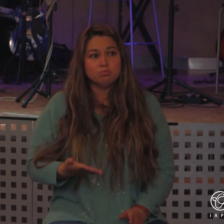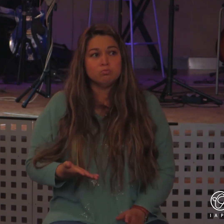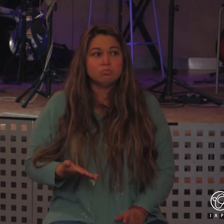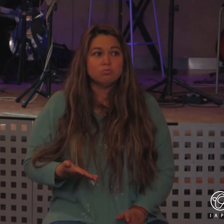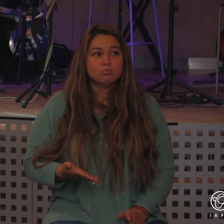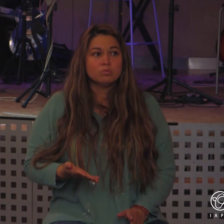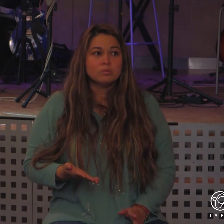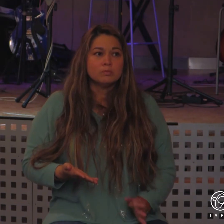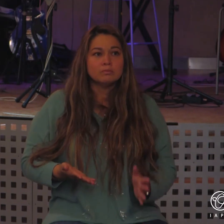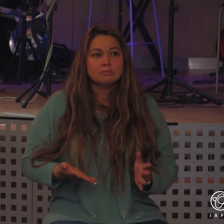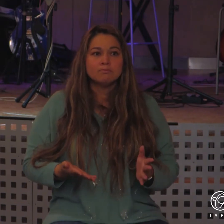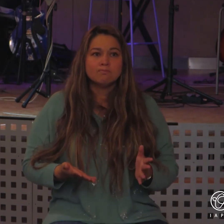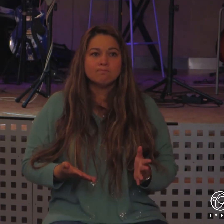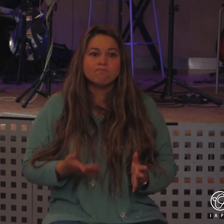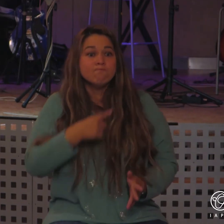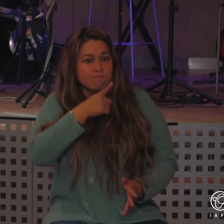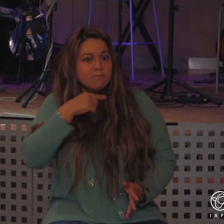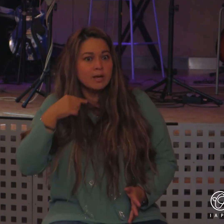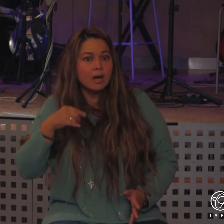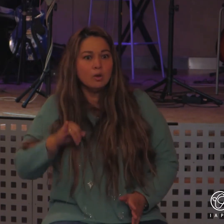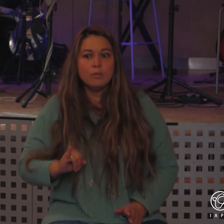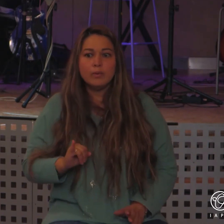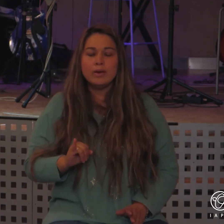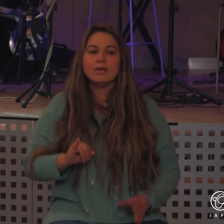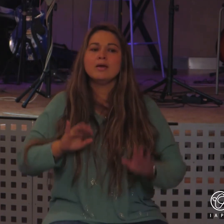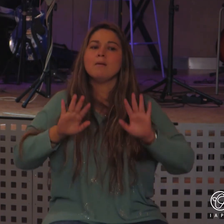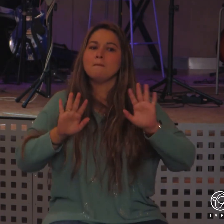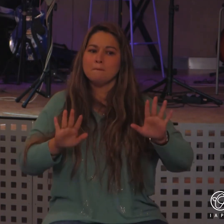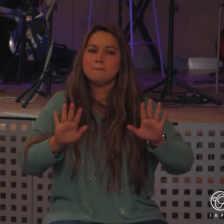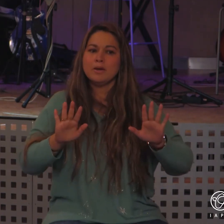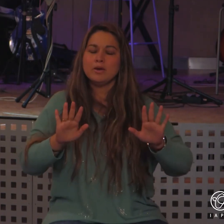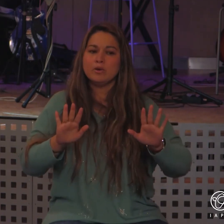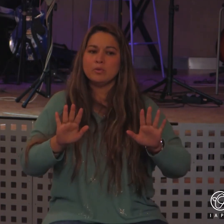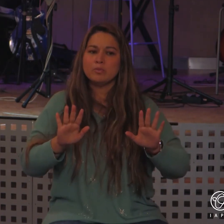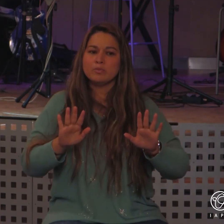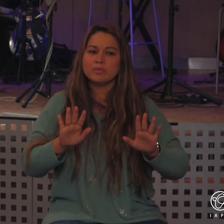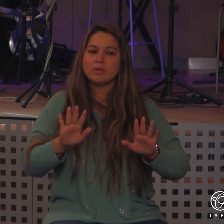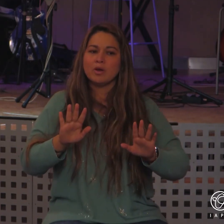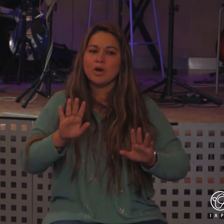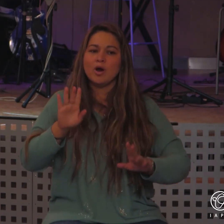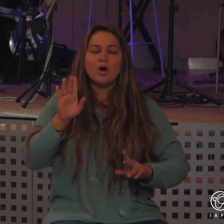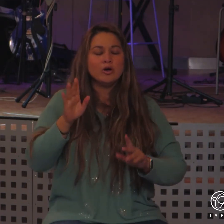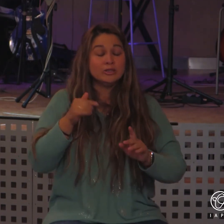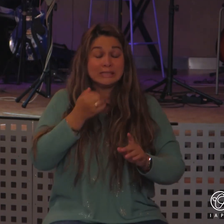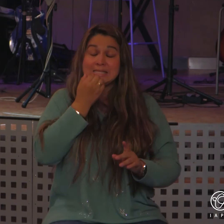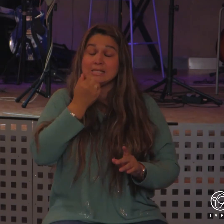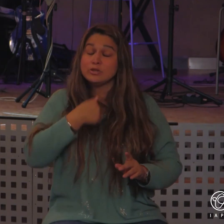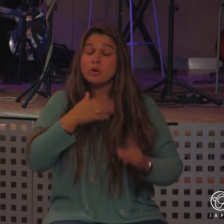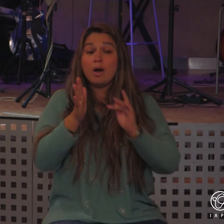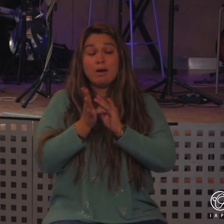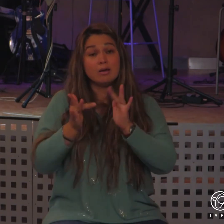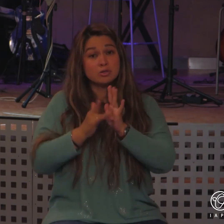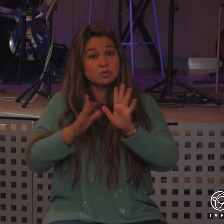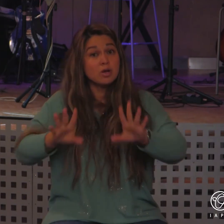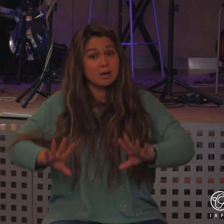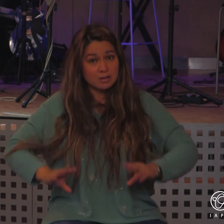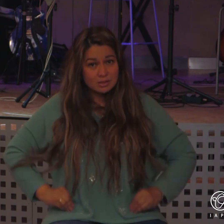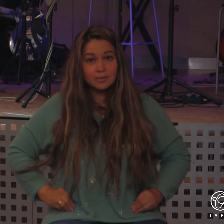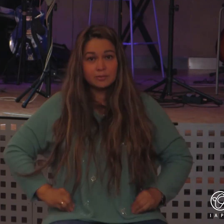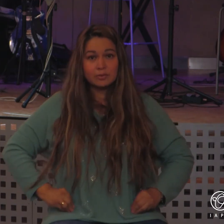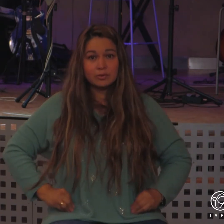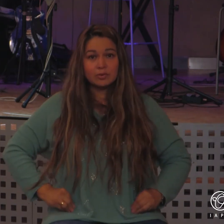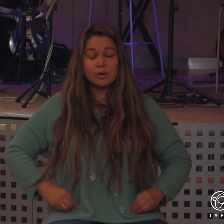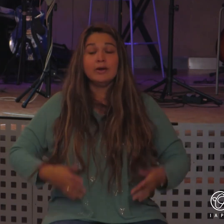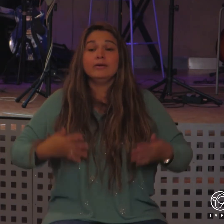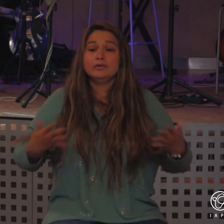eso puede ser removido y puede ser cambiado. Puedo aceptar a Jesucristo como mi Señor y Salvador y cambia